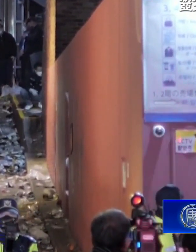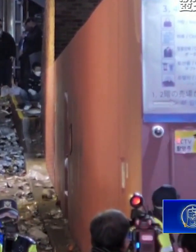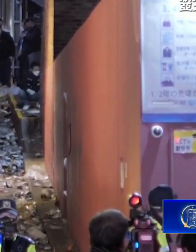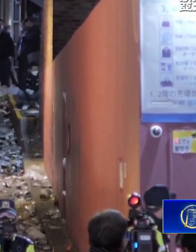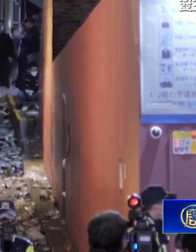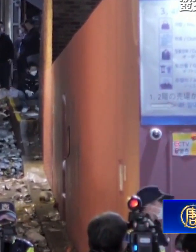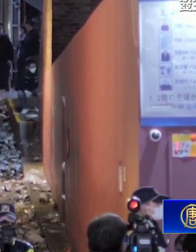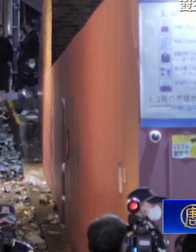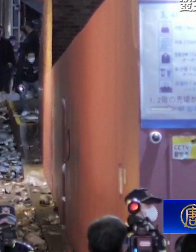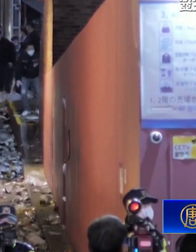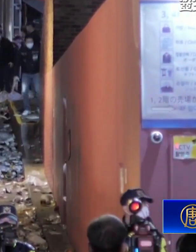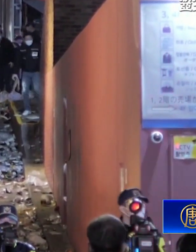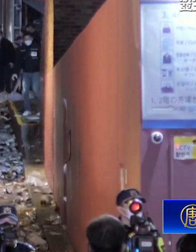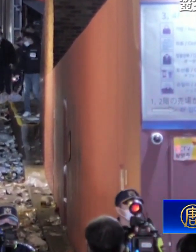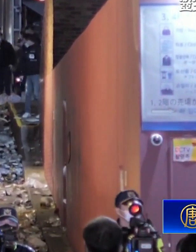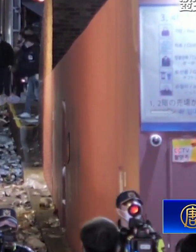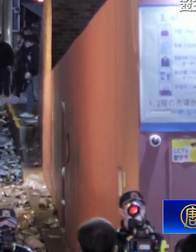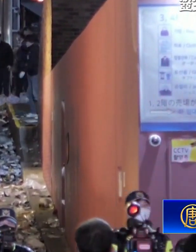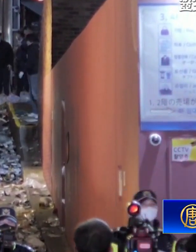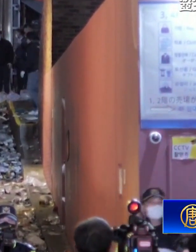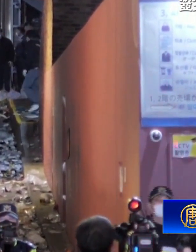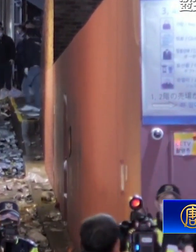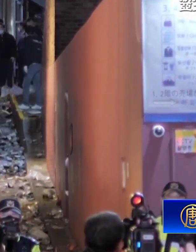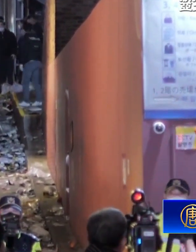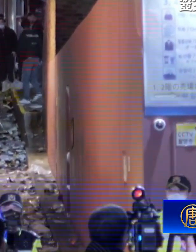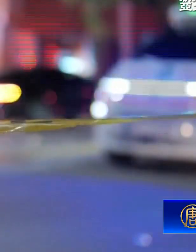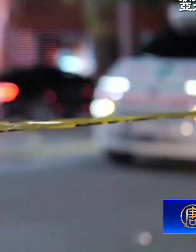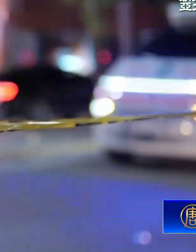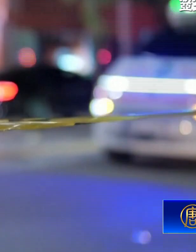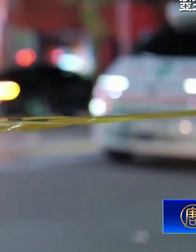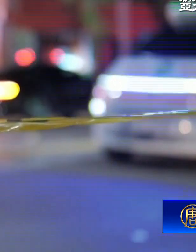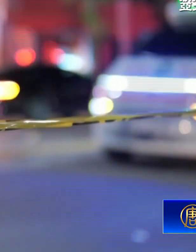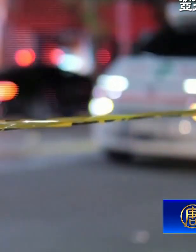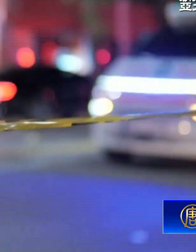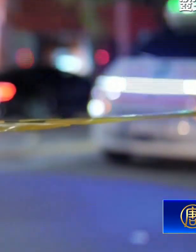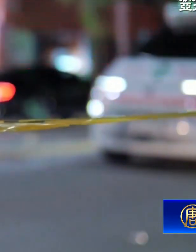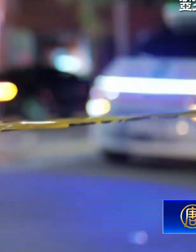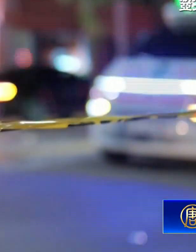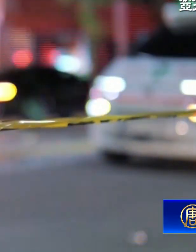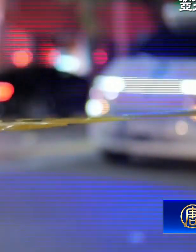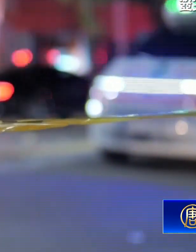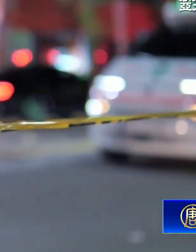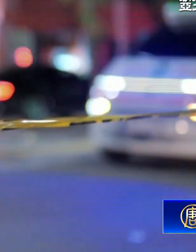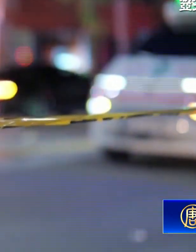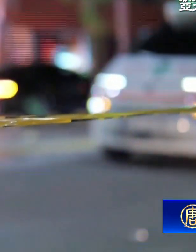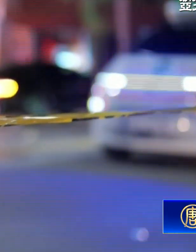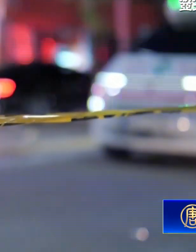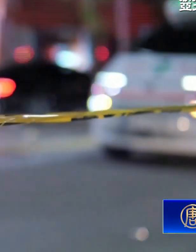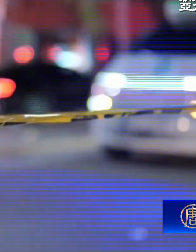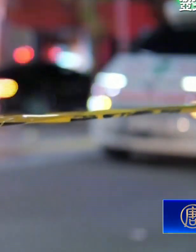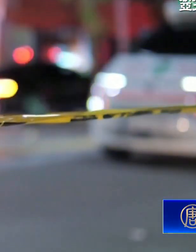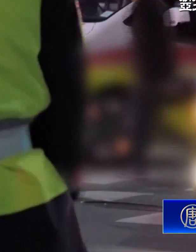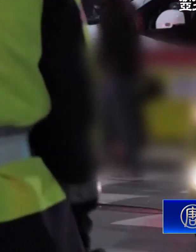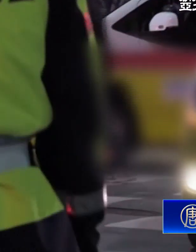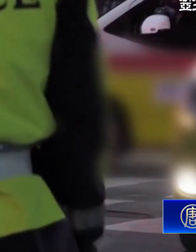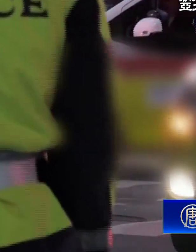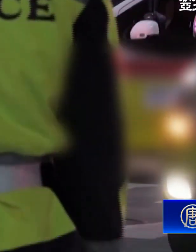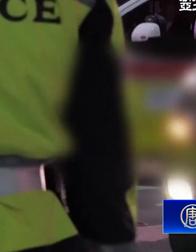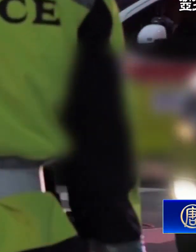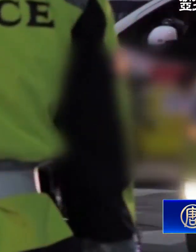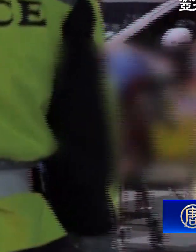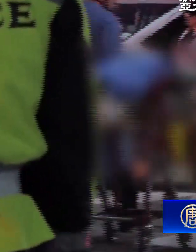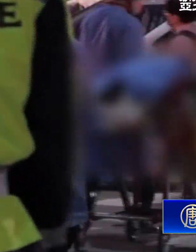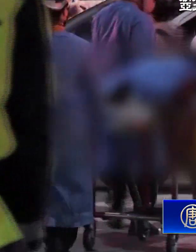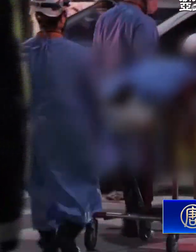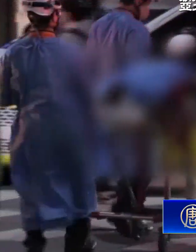截至今天中午，梨泰院踩踏事故又新增两人死亡，让罹难者总人数来到156人。对于外